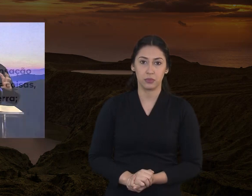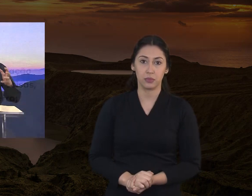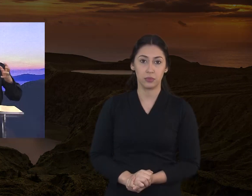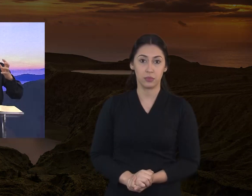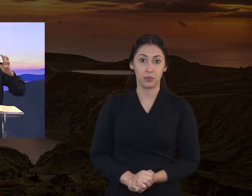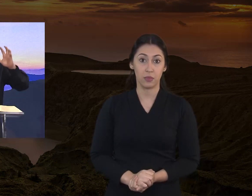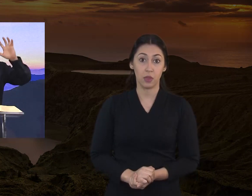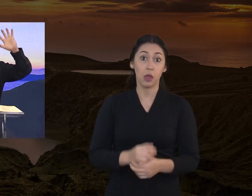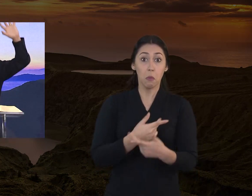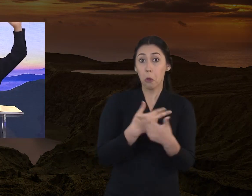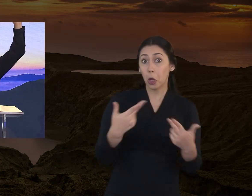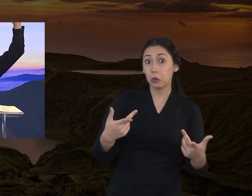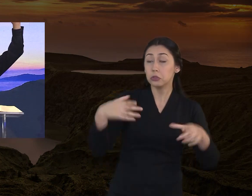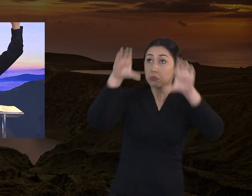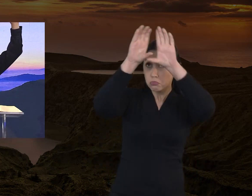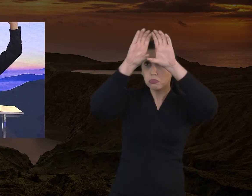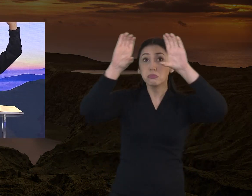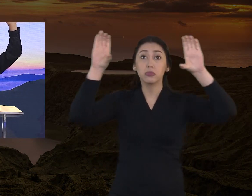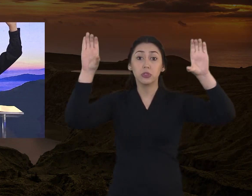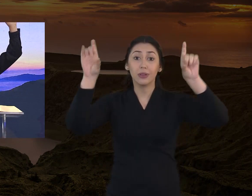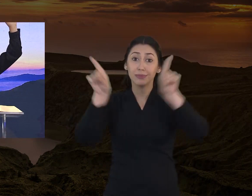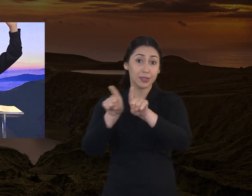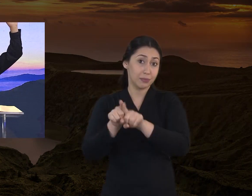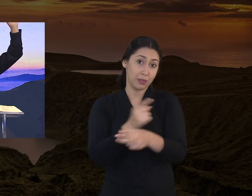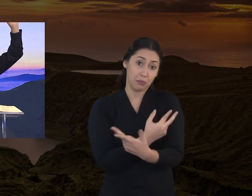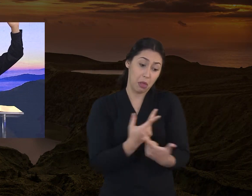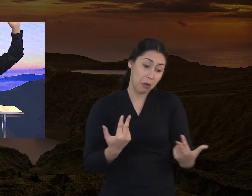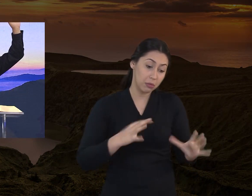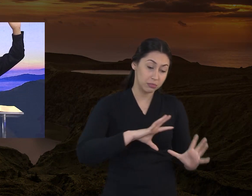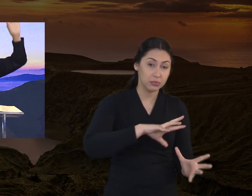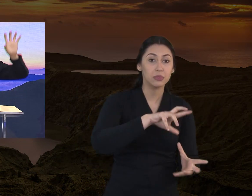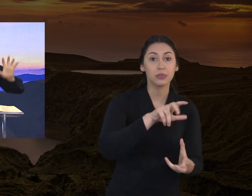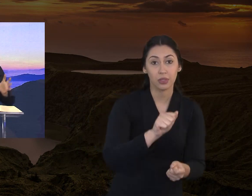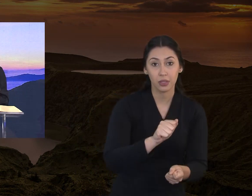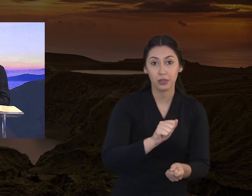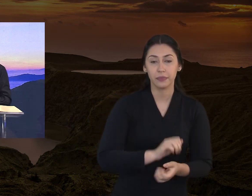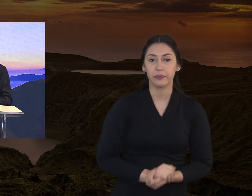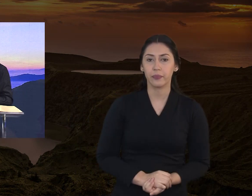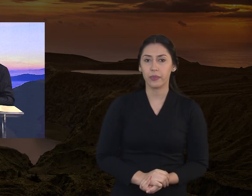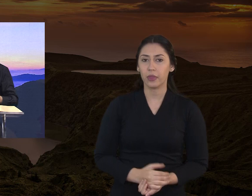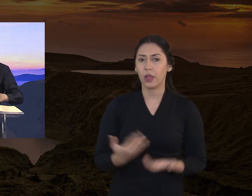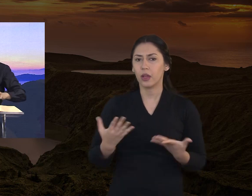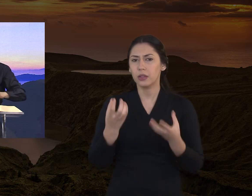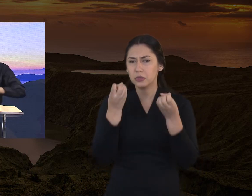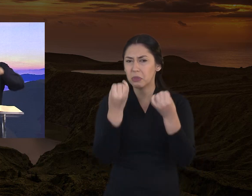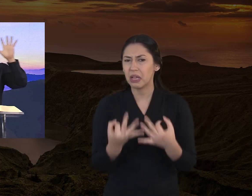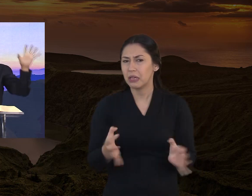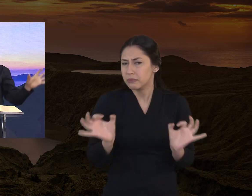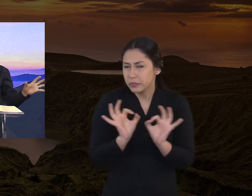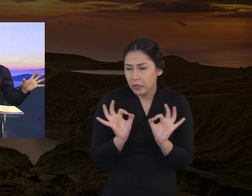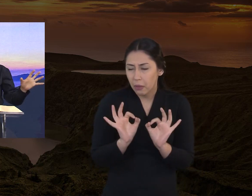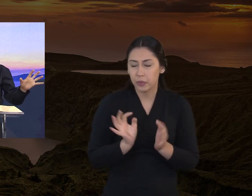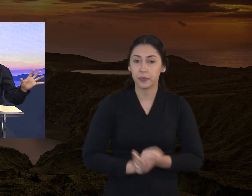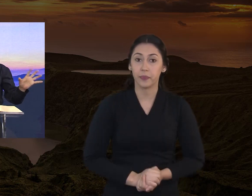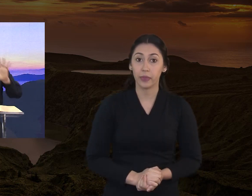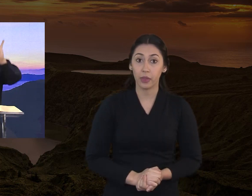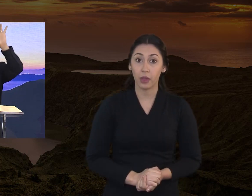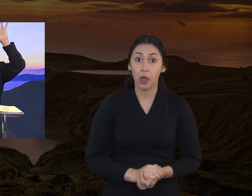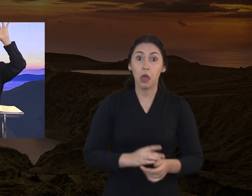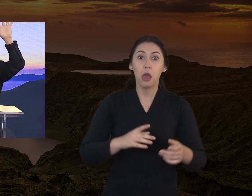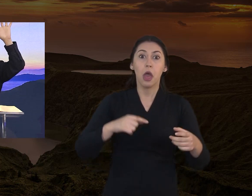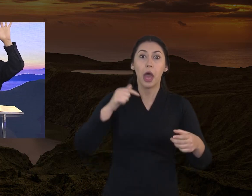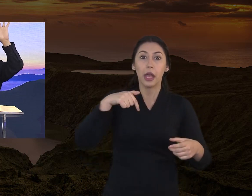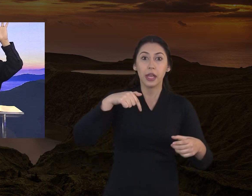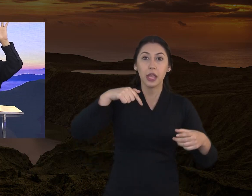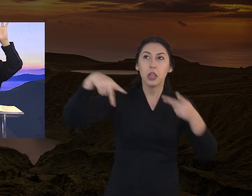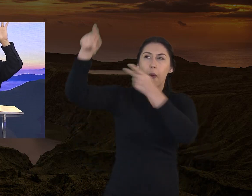tanto as do céu como as da terra. Para simplificar, neste universo existia